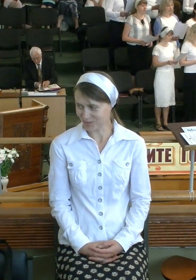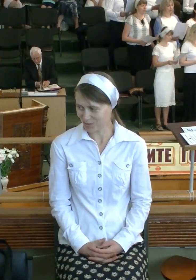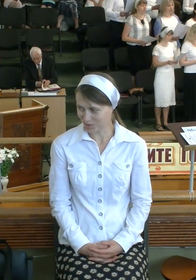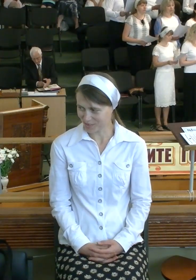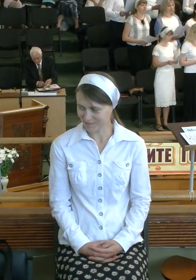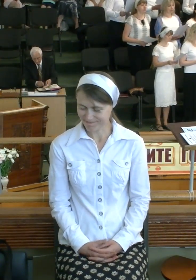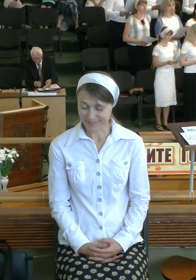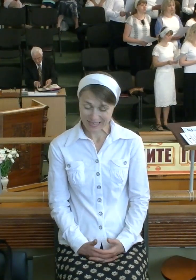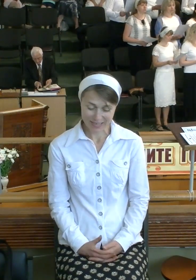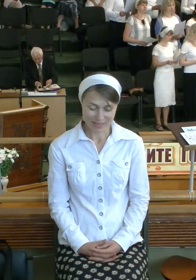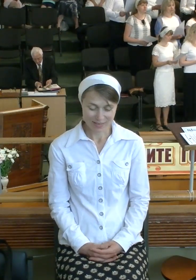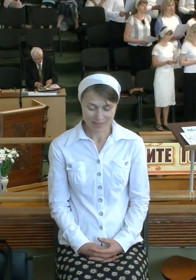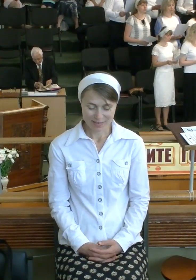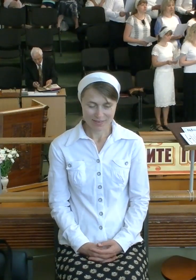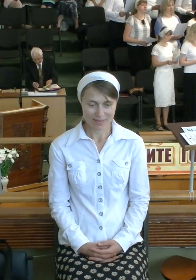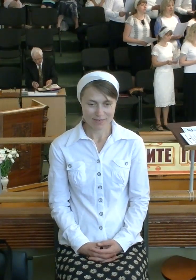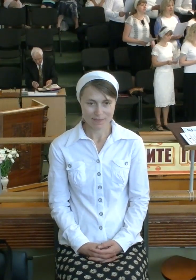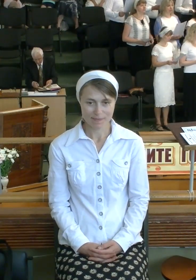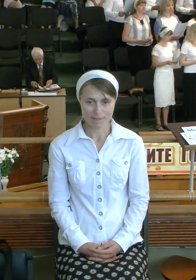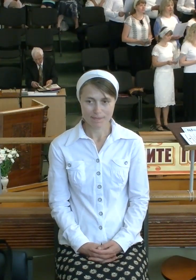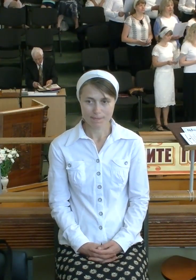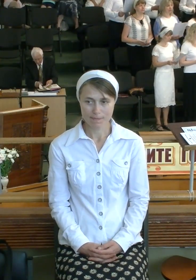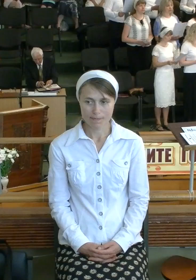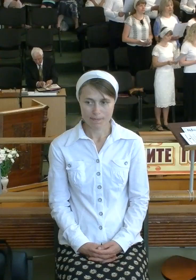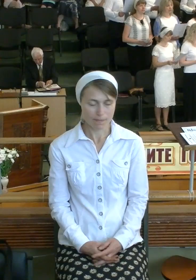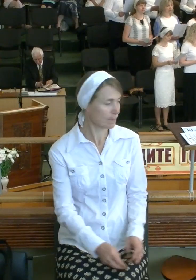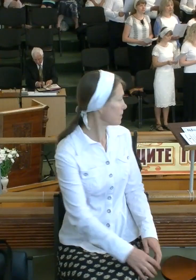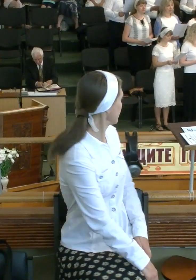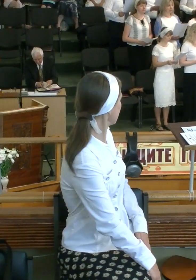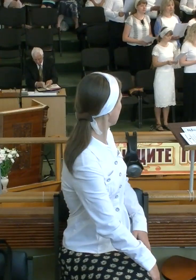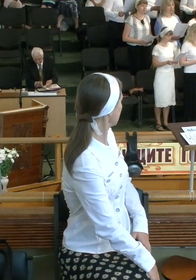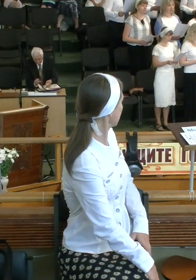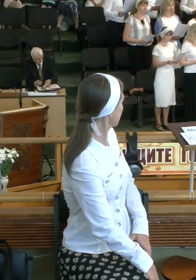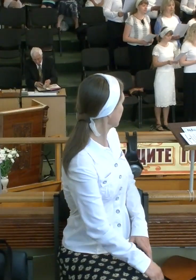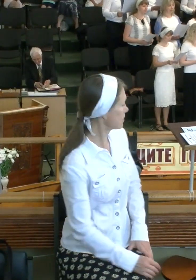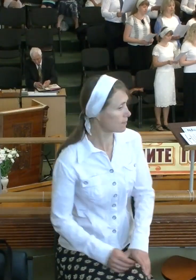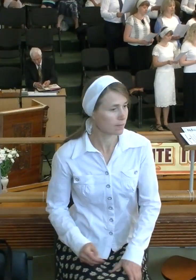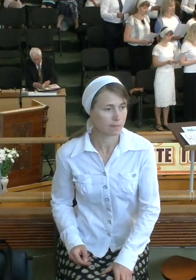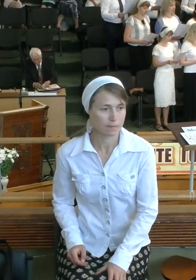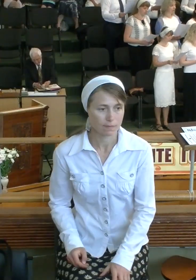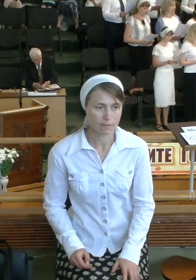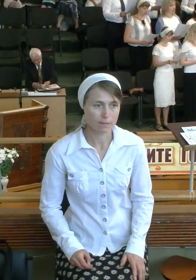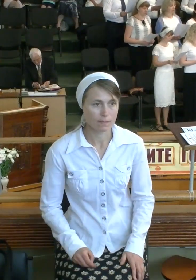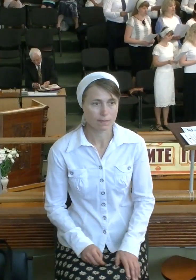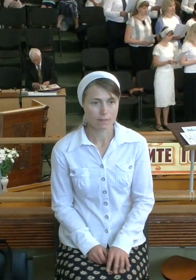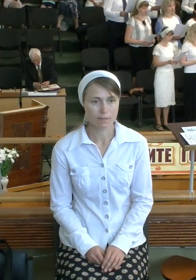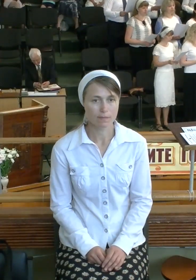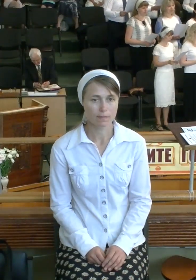Thank you.